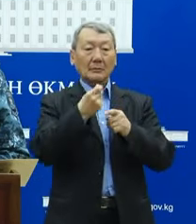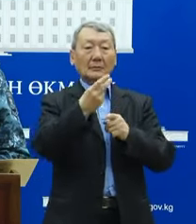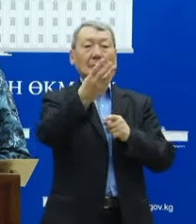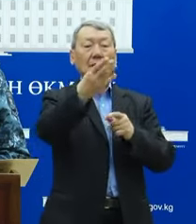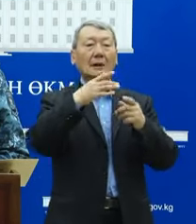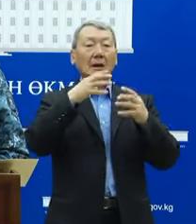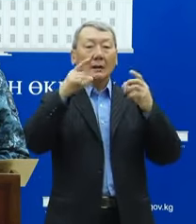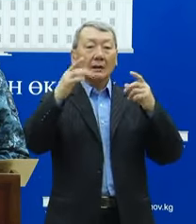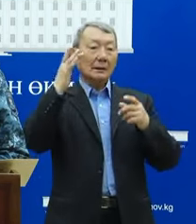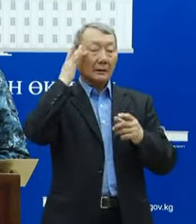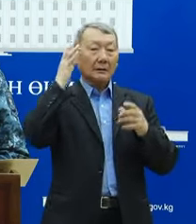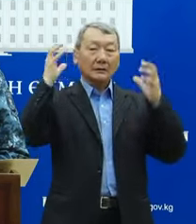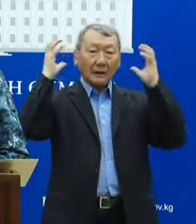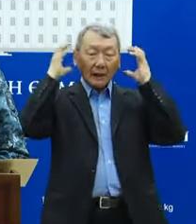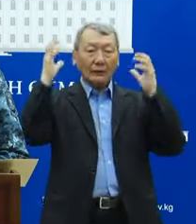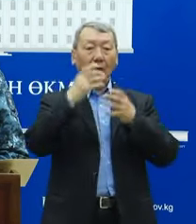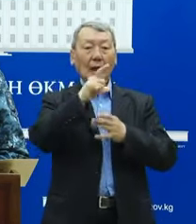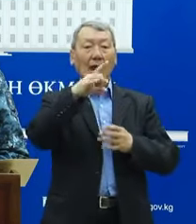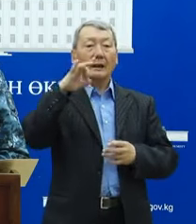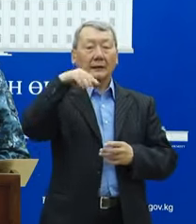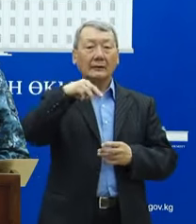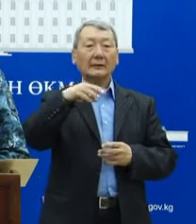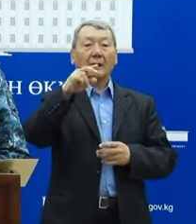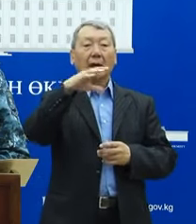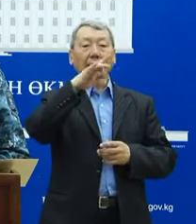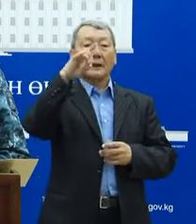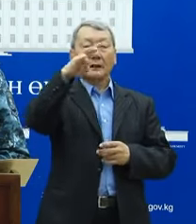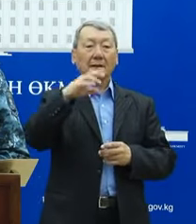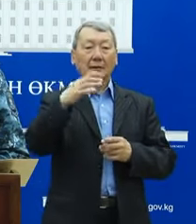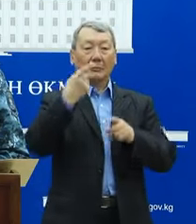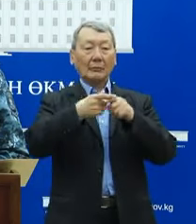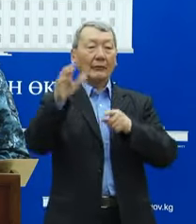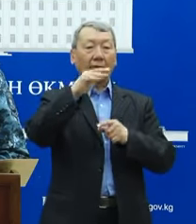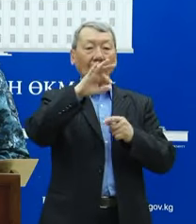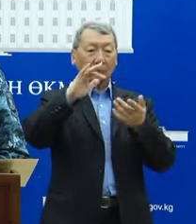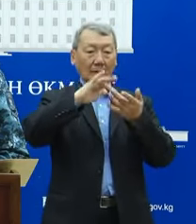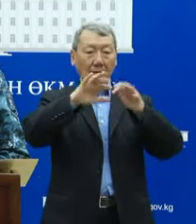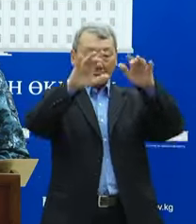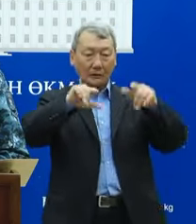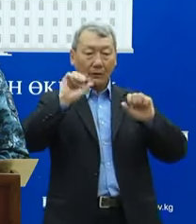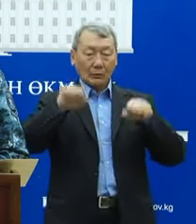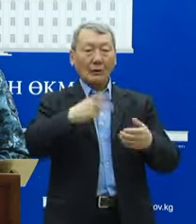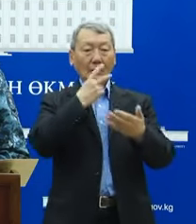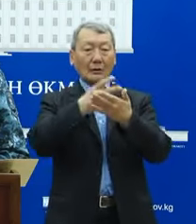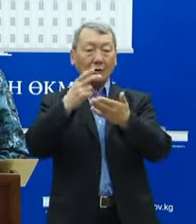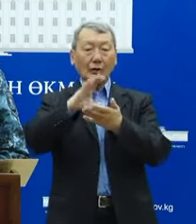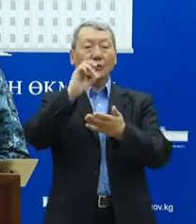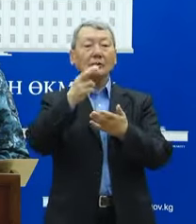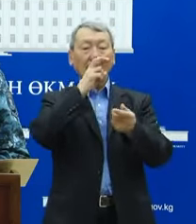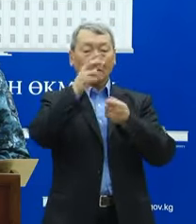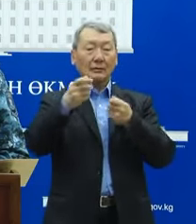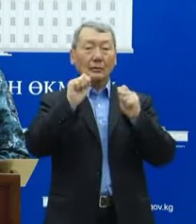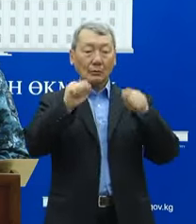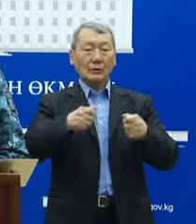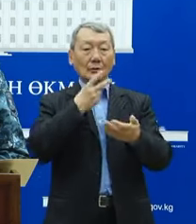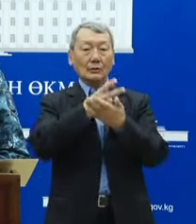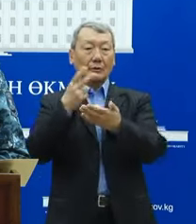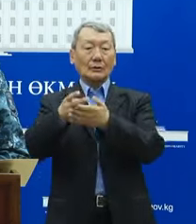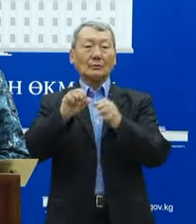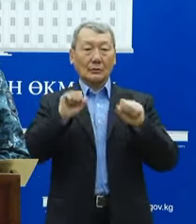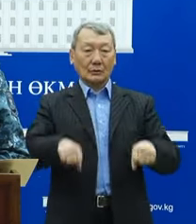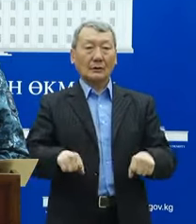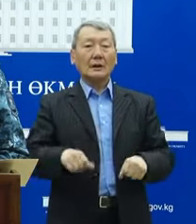1-чи радио, Кыргыз радиосу, Минкаял ФМ радиолорунан, ЛТРнин YouTube каналынан жана Facebook'тан Кыргыз өкмөтү, социальный правительство, 1-чи радионун баракчаларынан